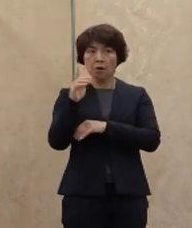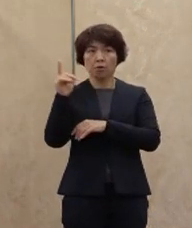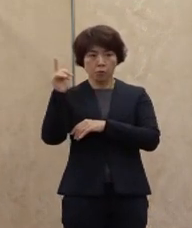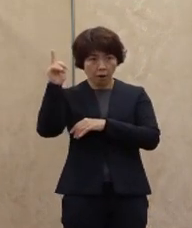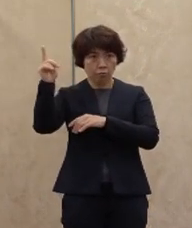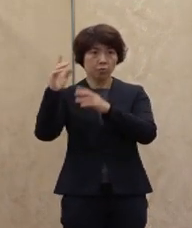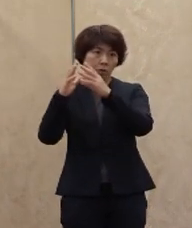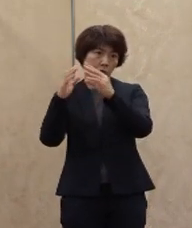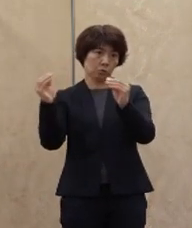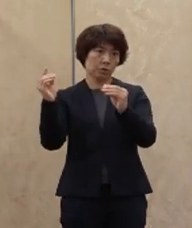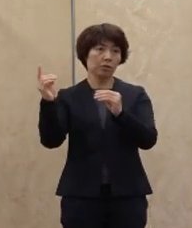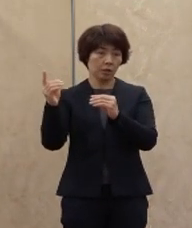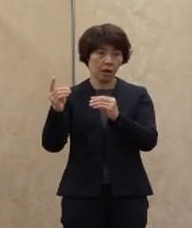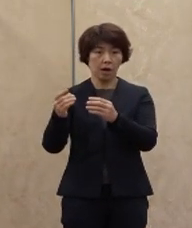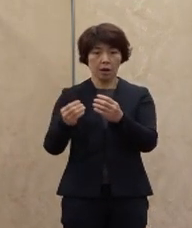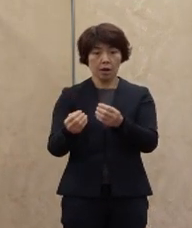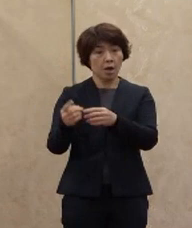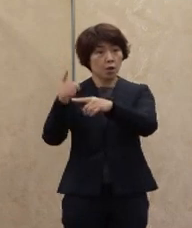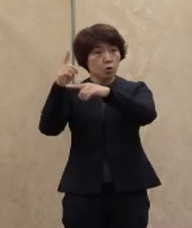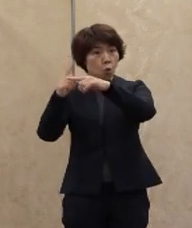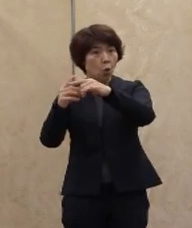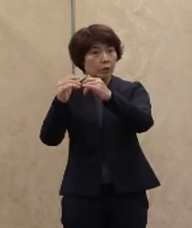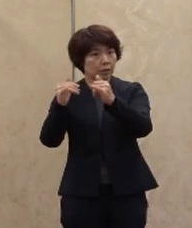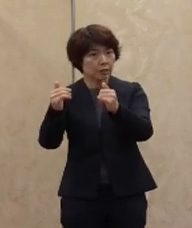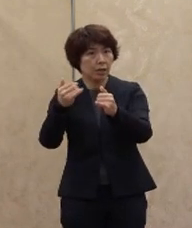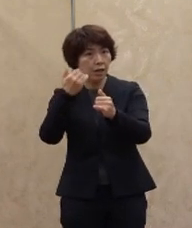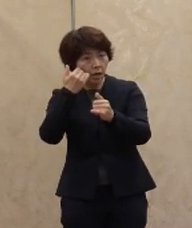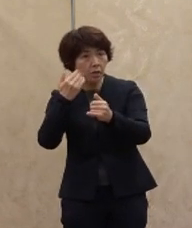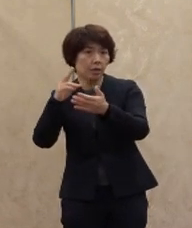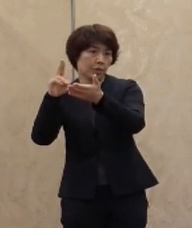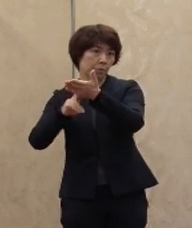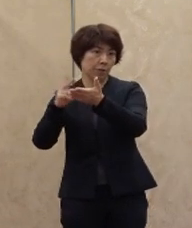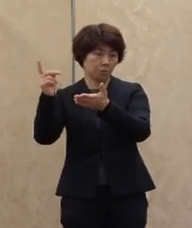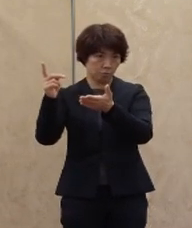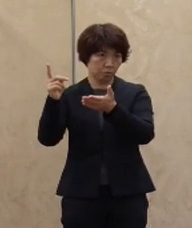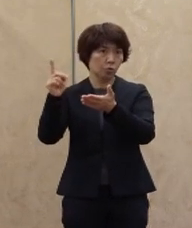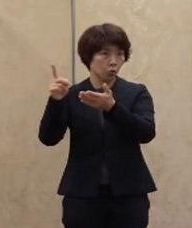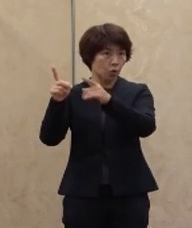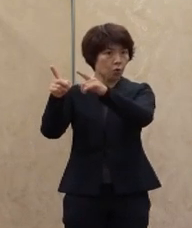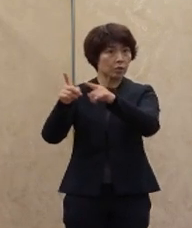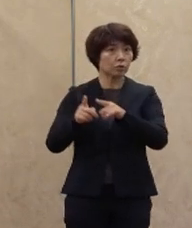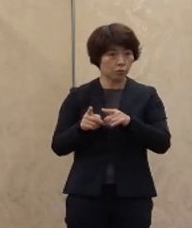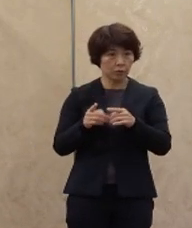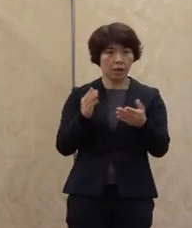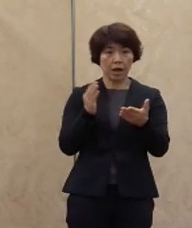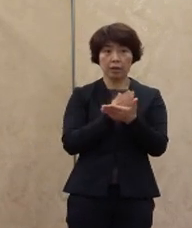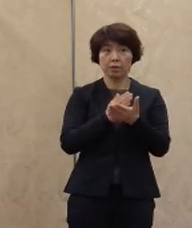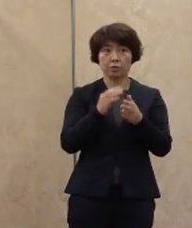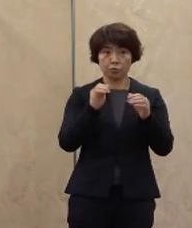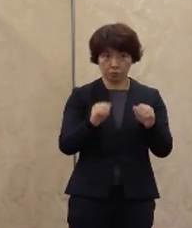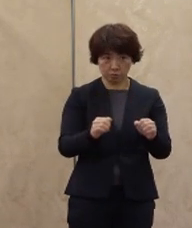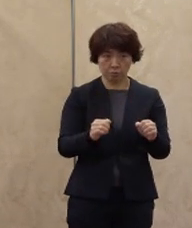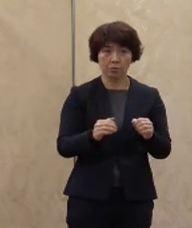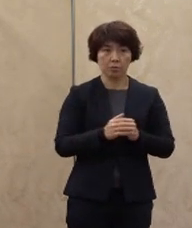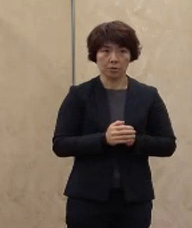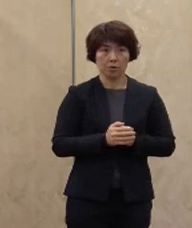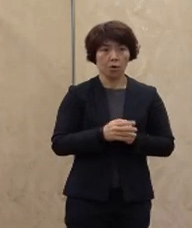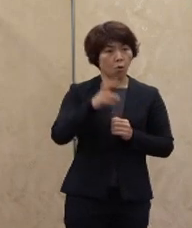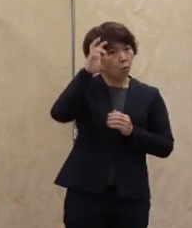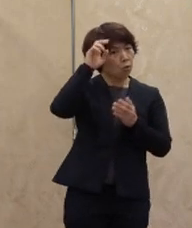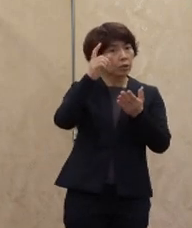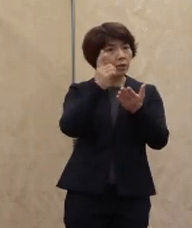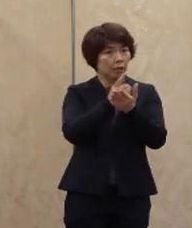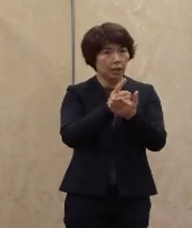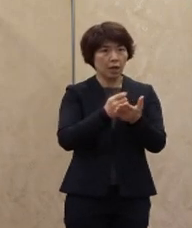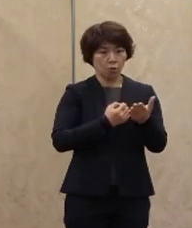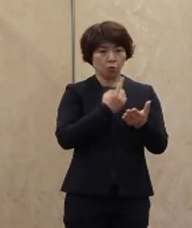において、この陽性者というのを定義を定めてますから、陽性者を基準にして判断していくということになると思います。大阪だけ独自